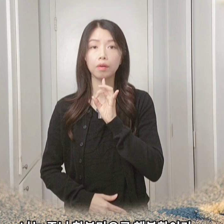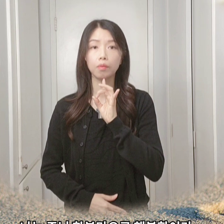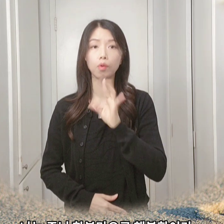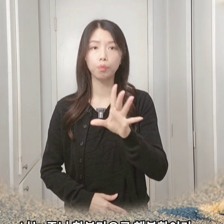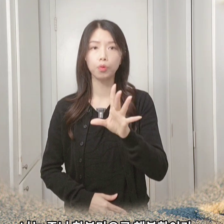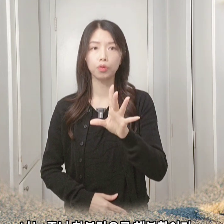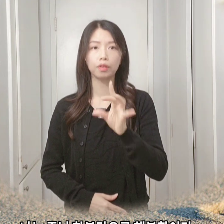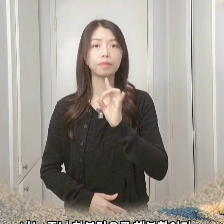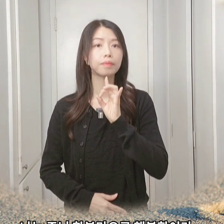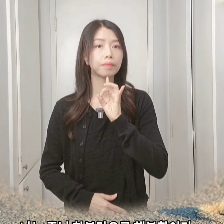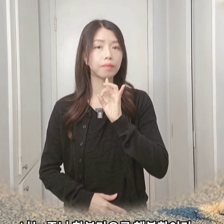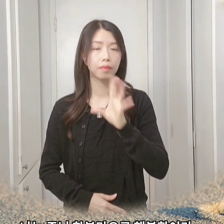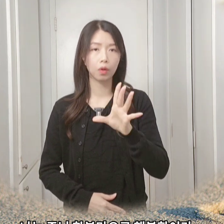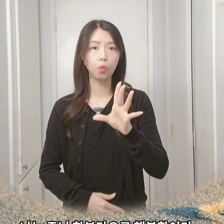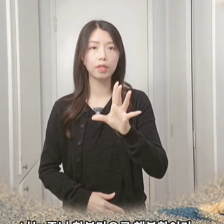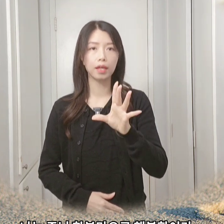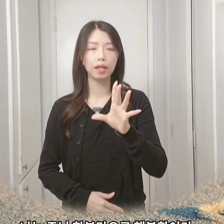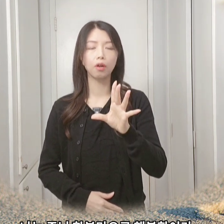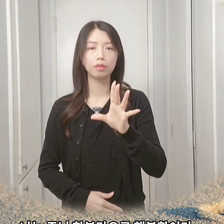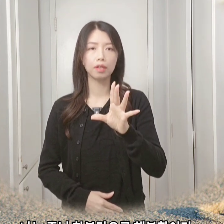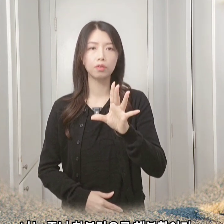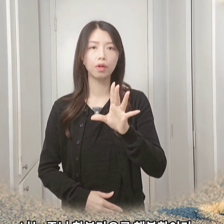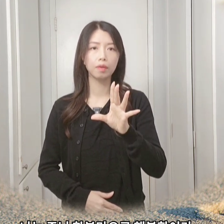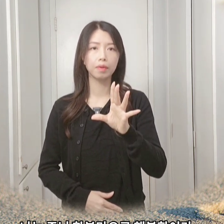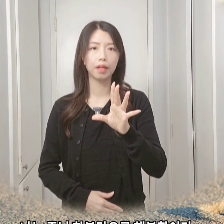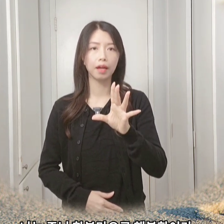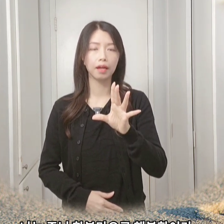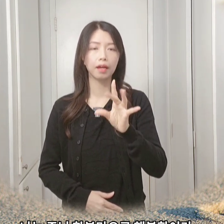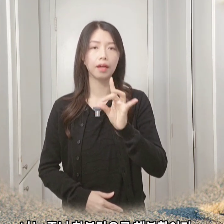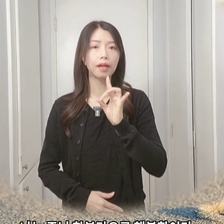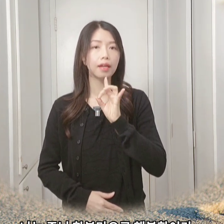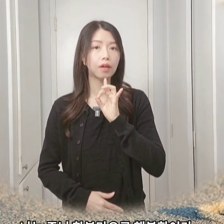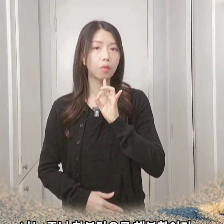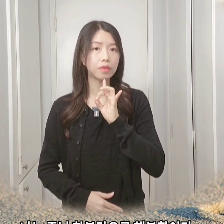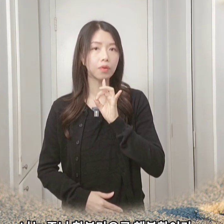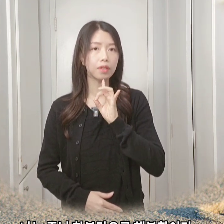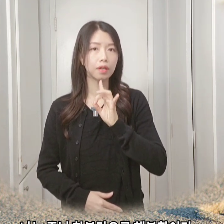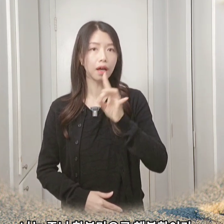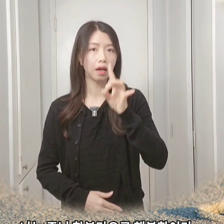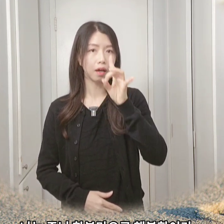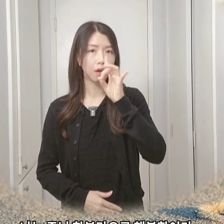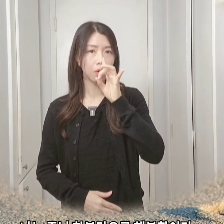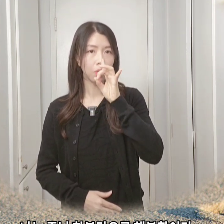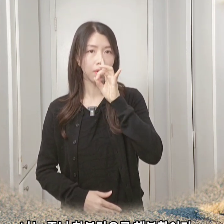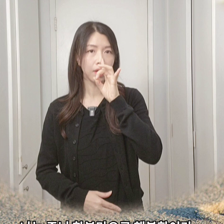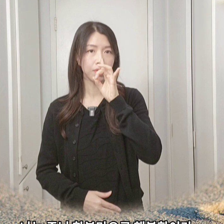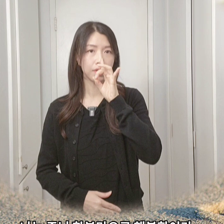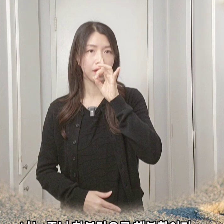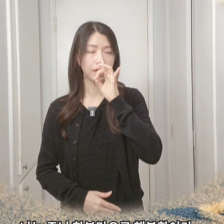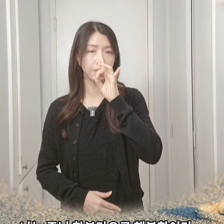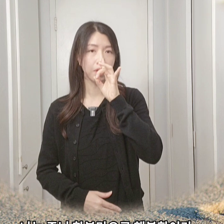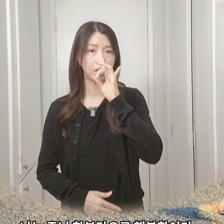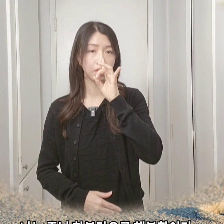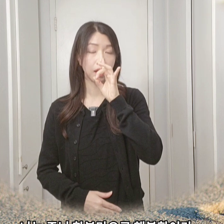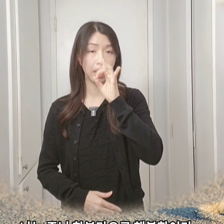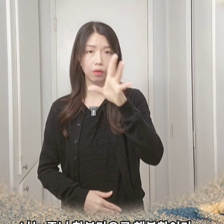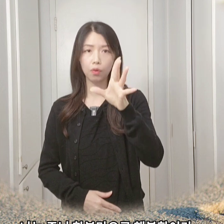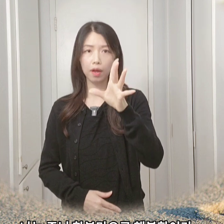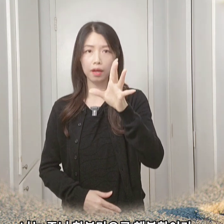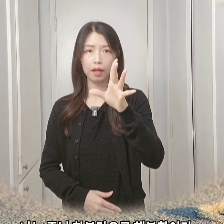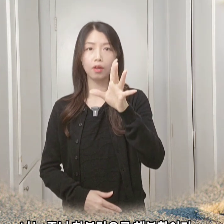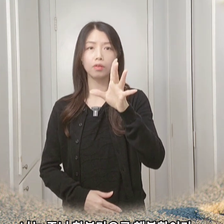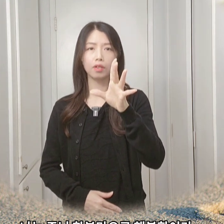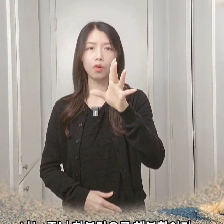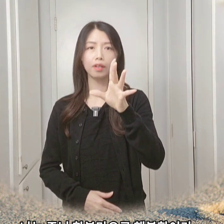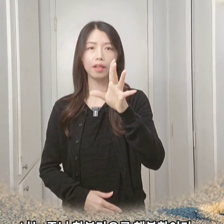돼요. 뭐뭐뿐. 오직 이런 뜻의 수어가 됩니다. 이 검지의 위치가 코에 위치하게 되면 안